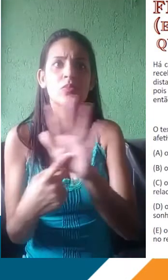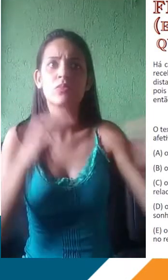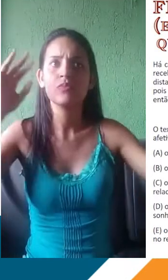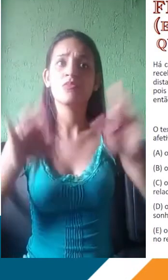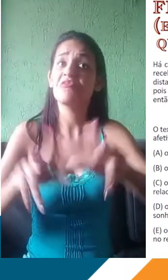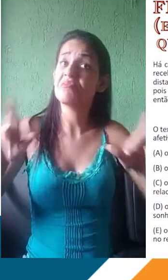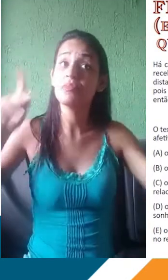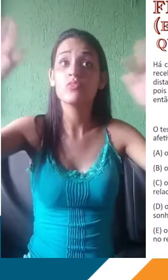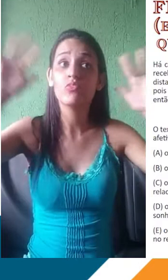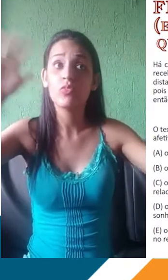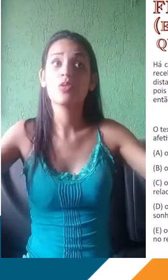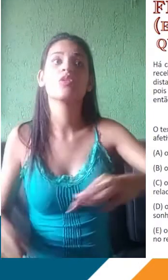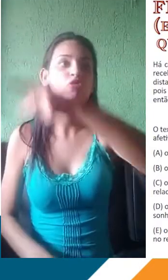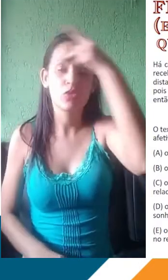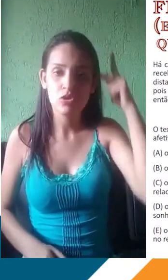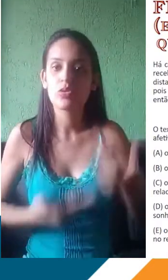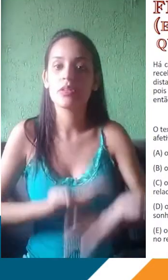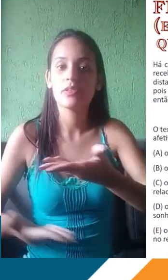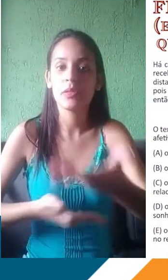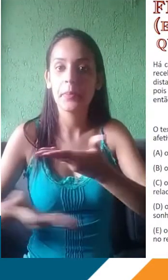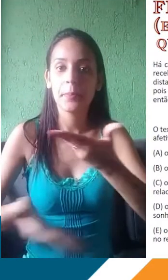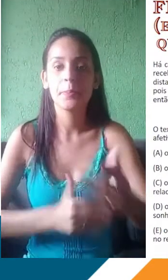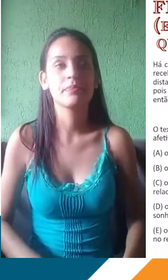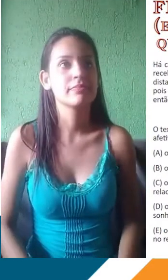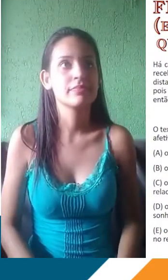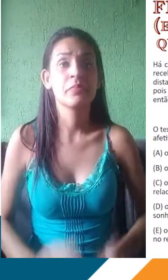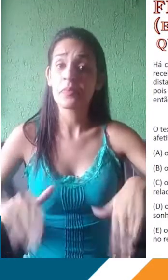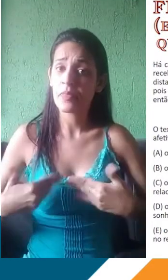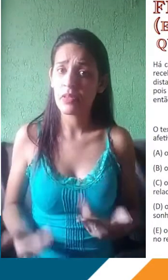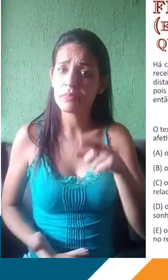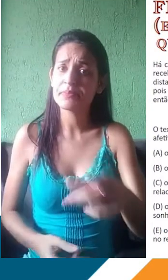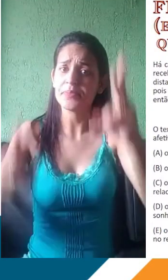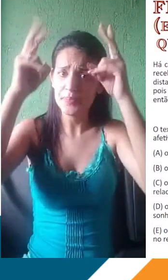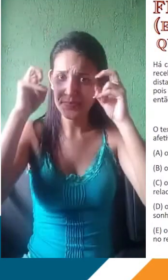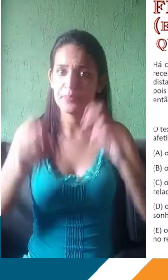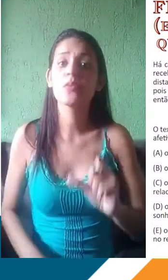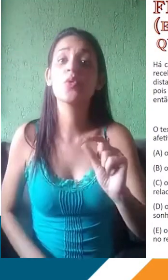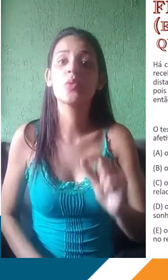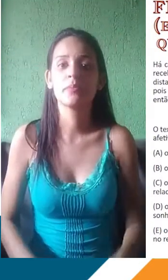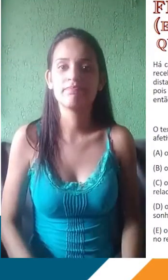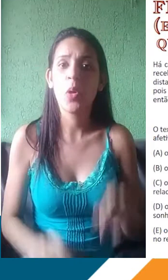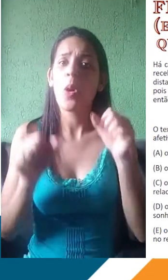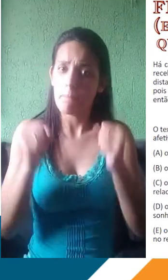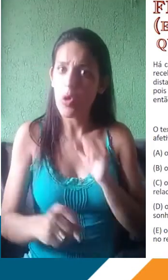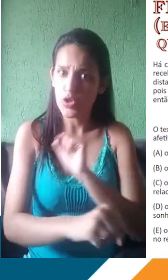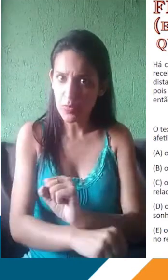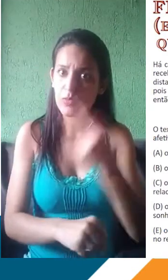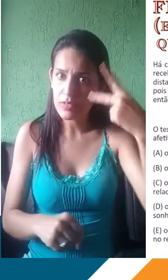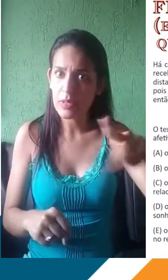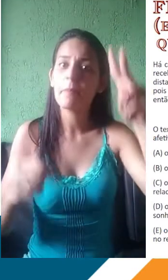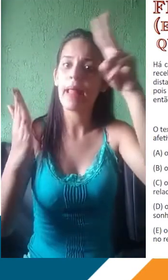A comparação entre dois esportes e formas de relacionamento. O tênis é relacionado à ideia